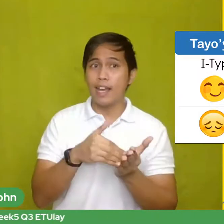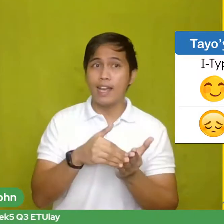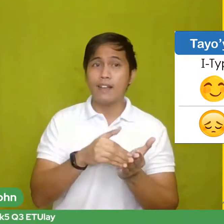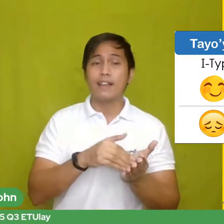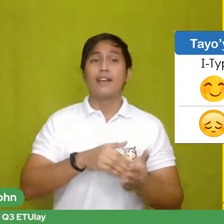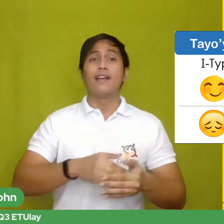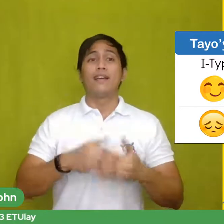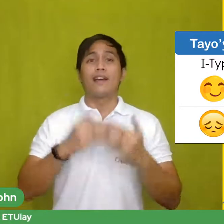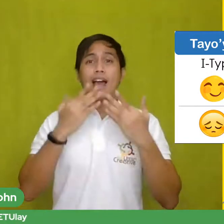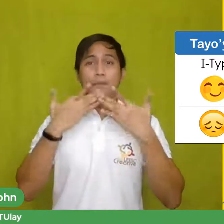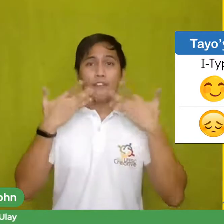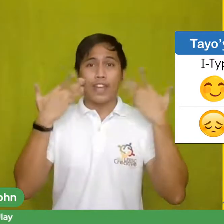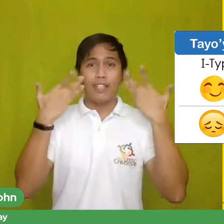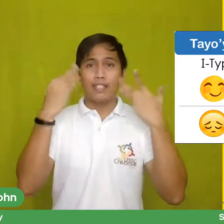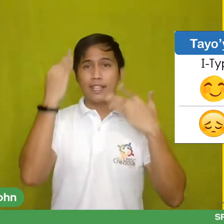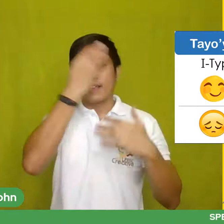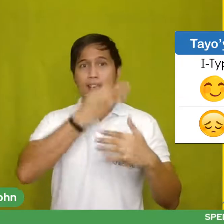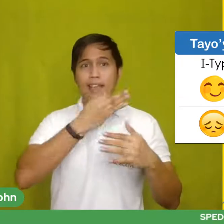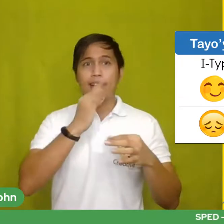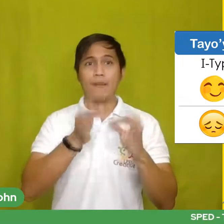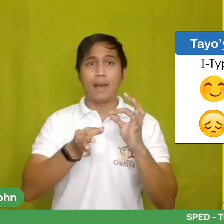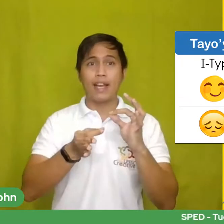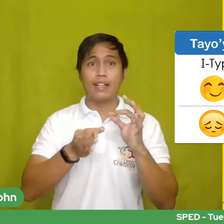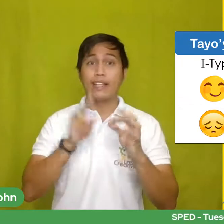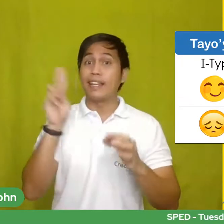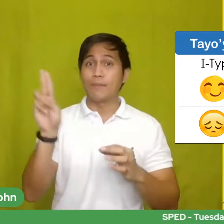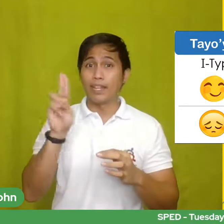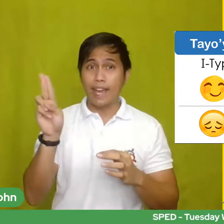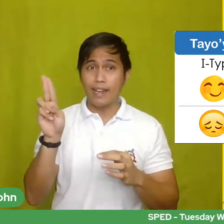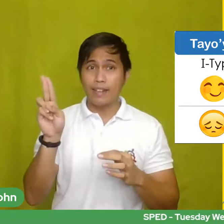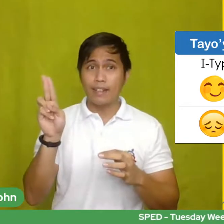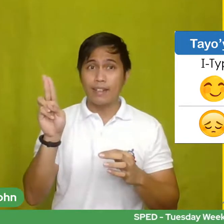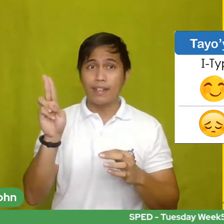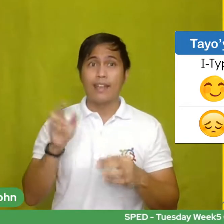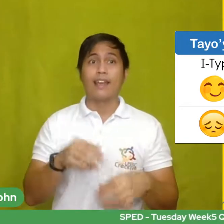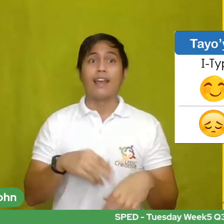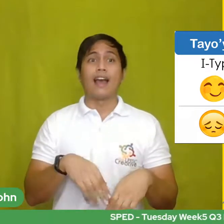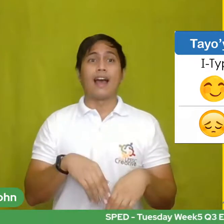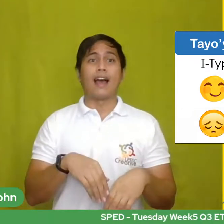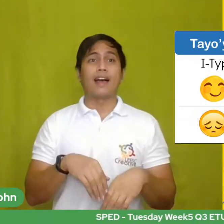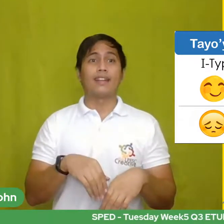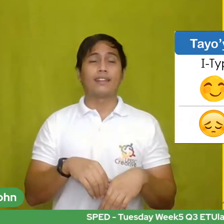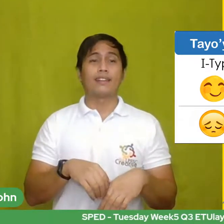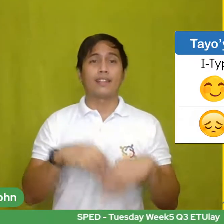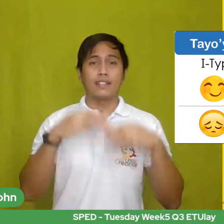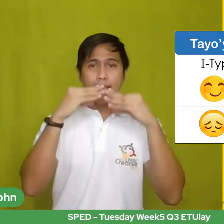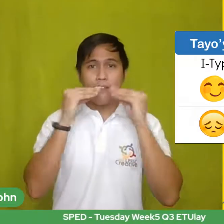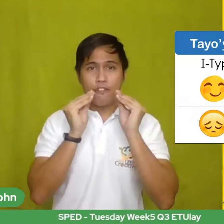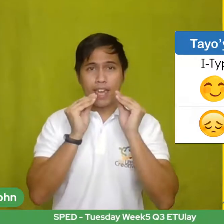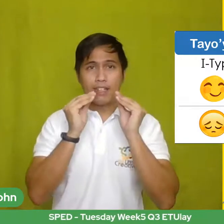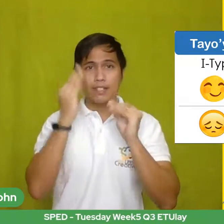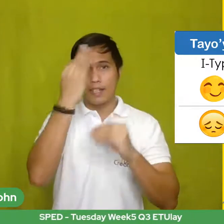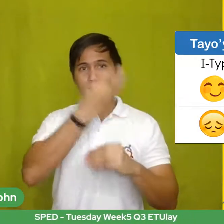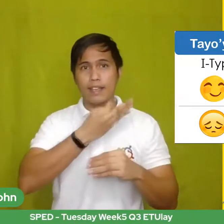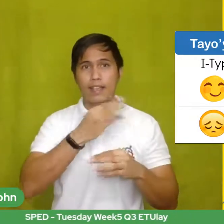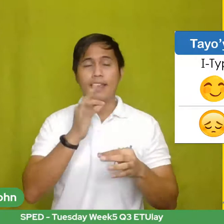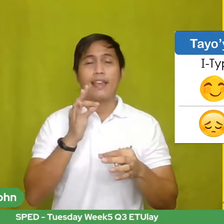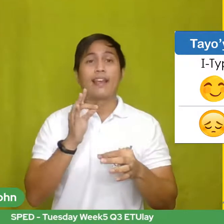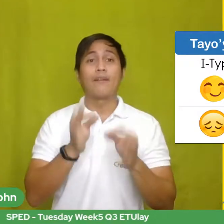ah. Happy face kapag ginamitan, at sad face